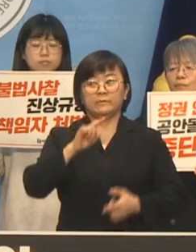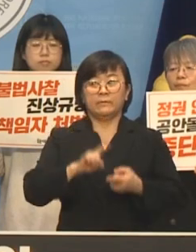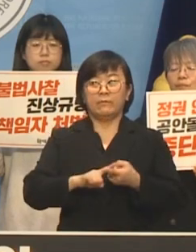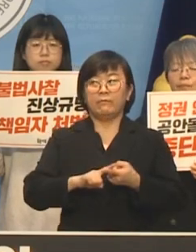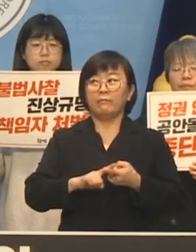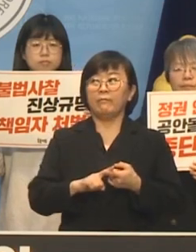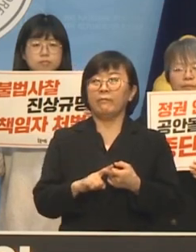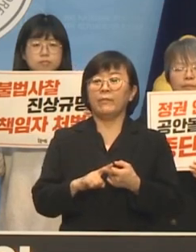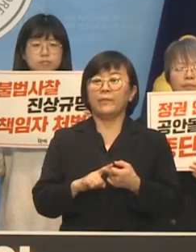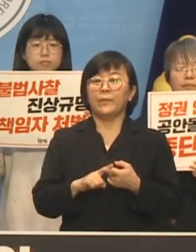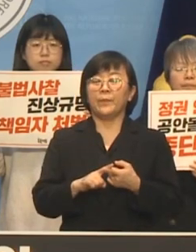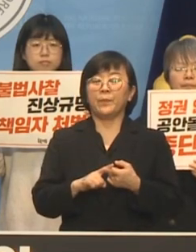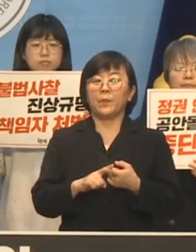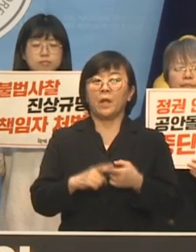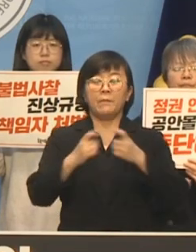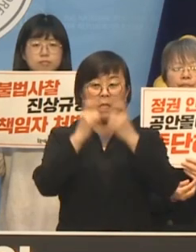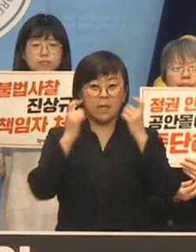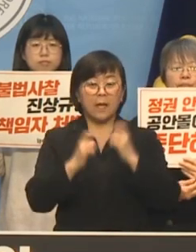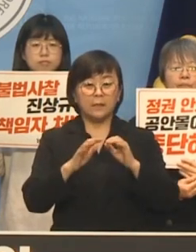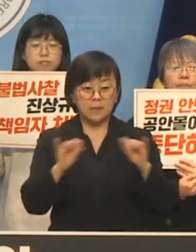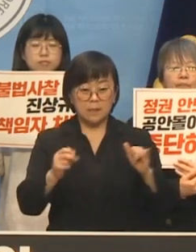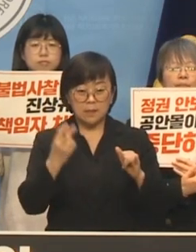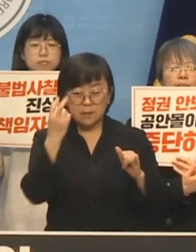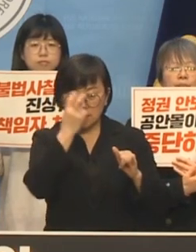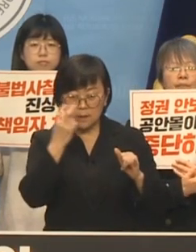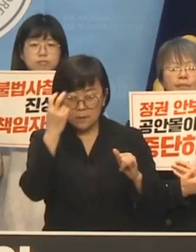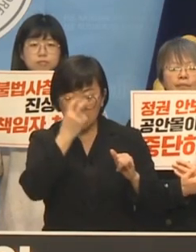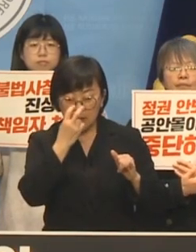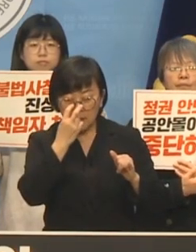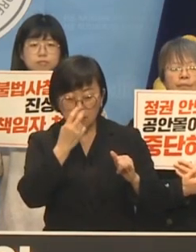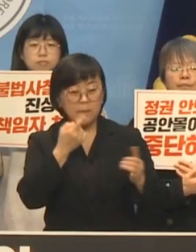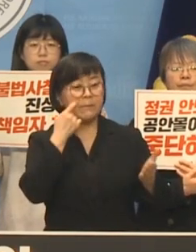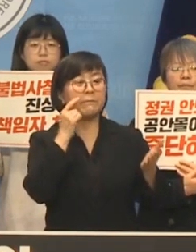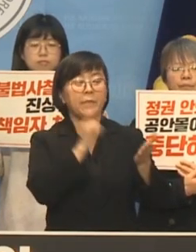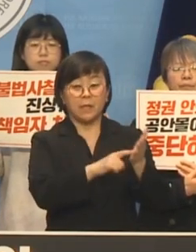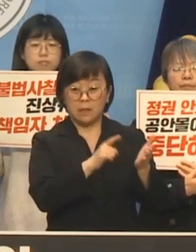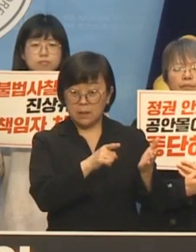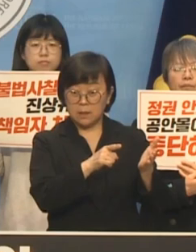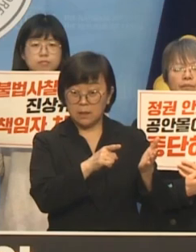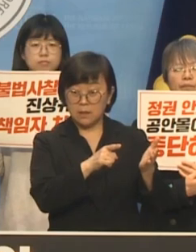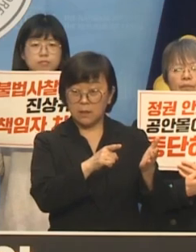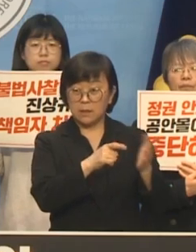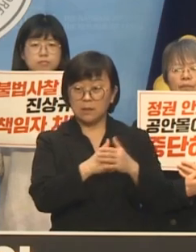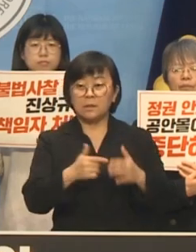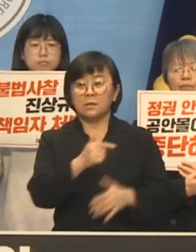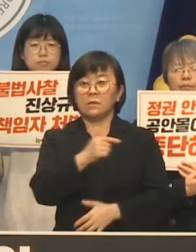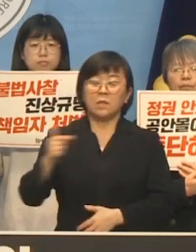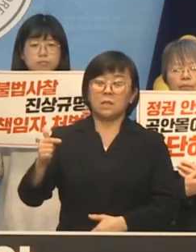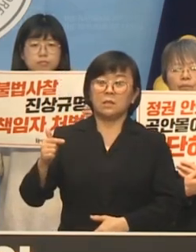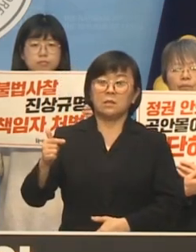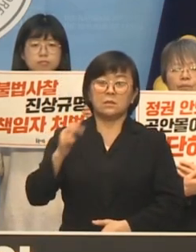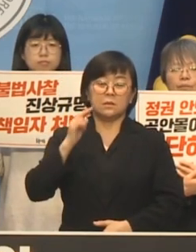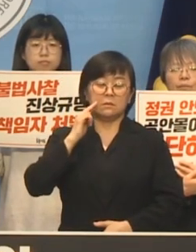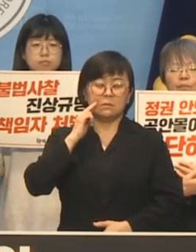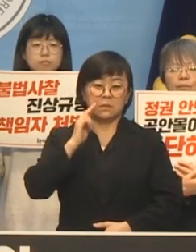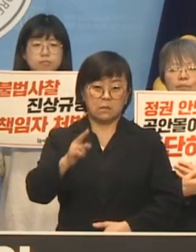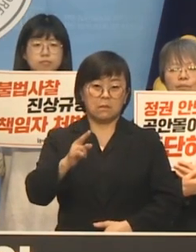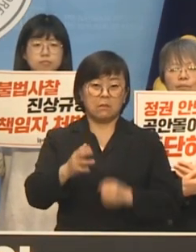이러한 민간인 사찰 행태가 드러났다는 것 자체가 매우